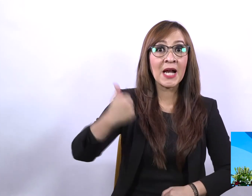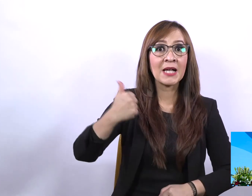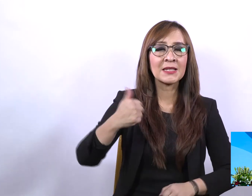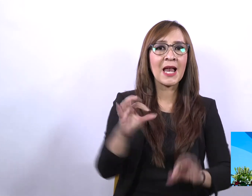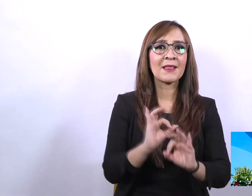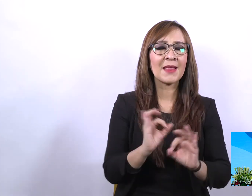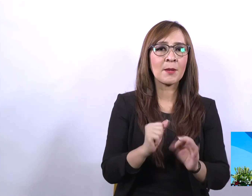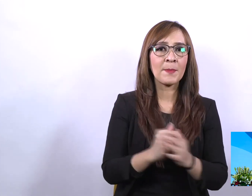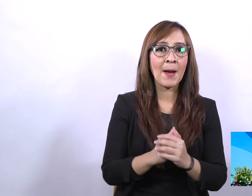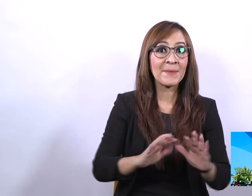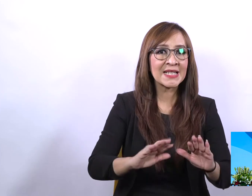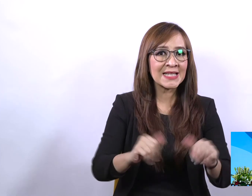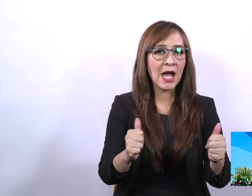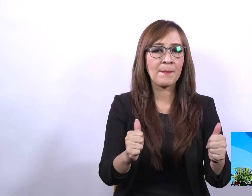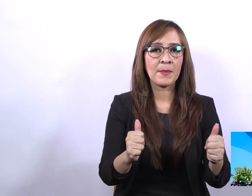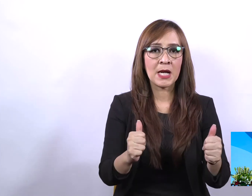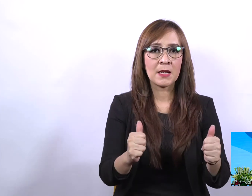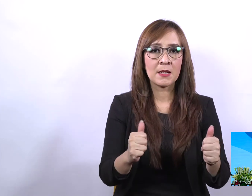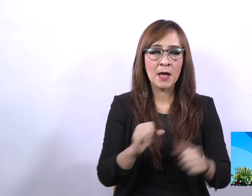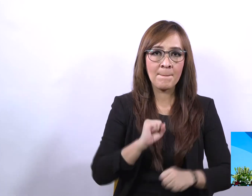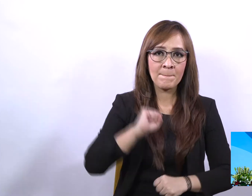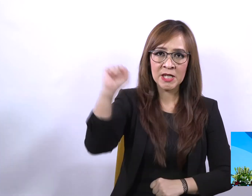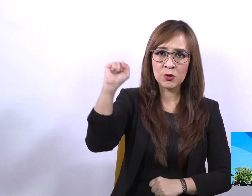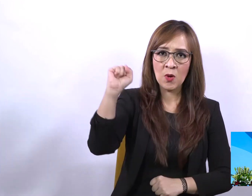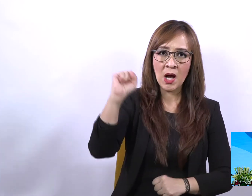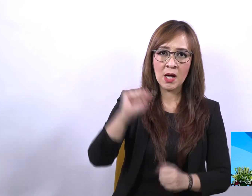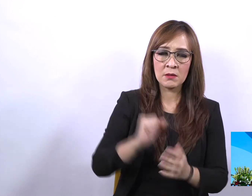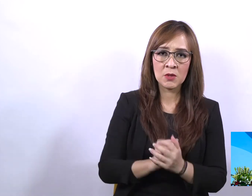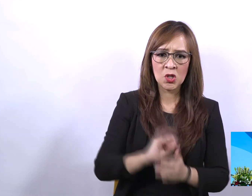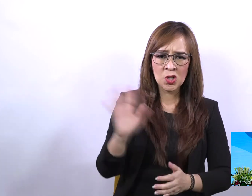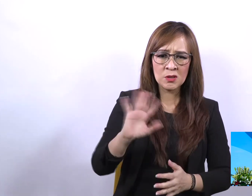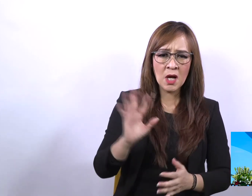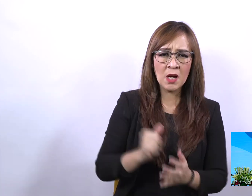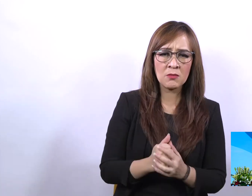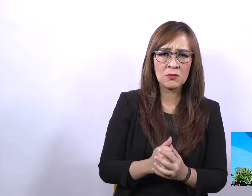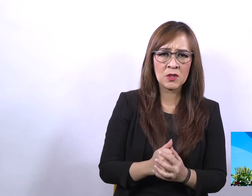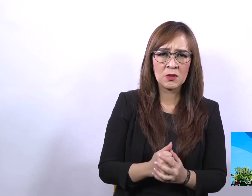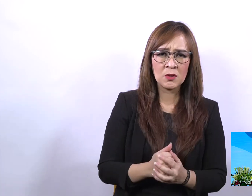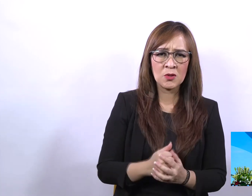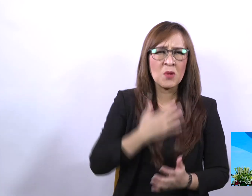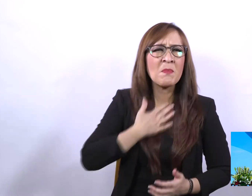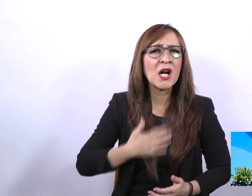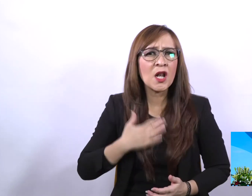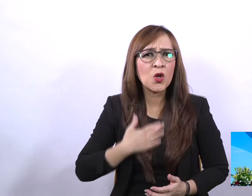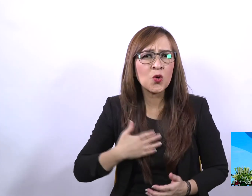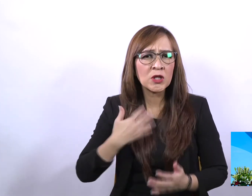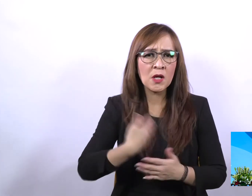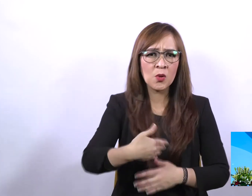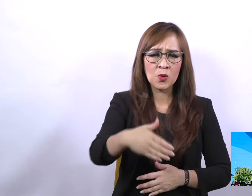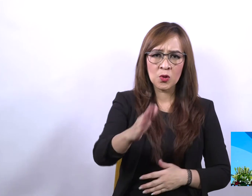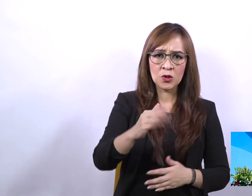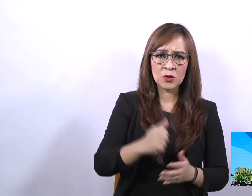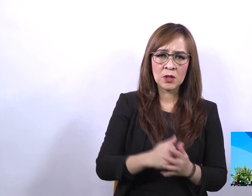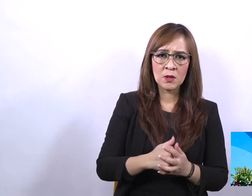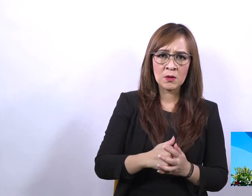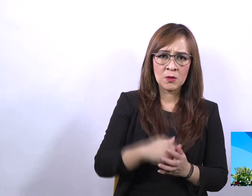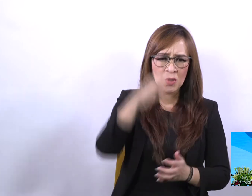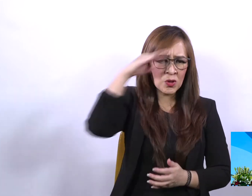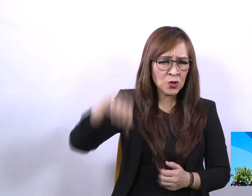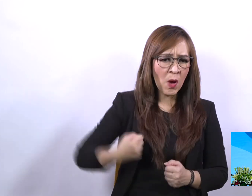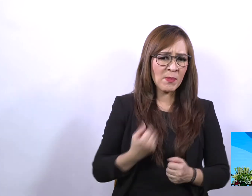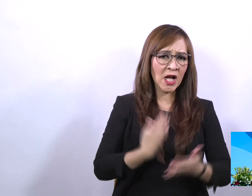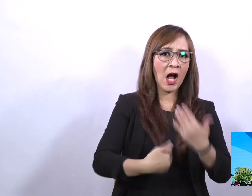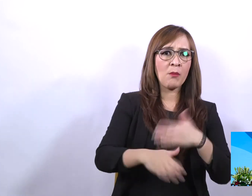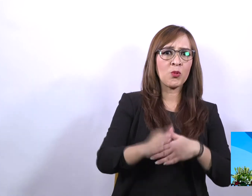kalau saya cuma mengeluh terus mengeluh terus mengelus terus selalu bingung suami sudah Kenapa kabur dari rumah Karena kita enggak mempersiapkan enggak